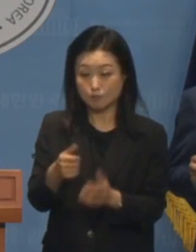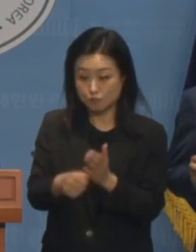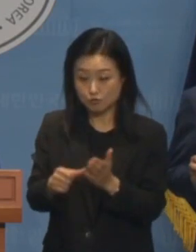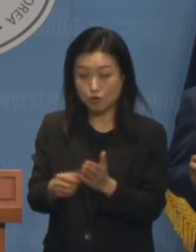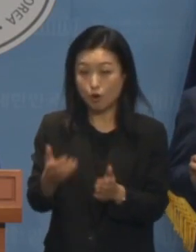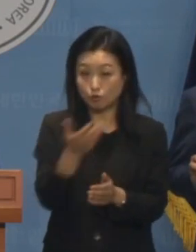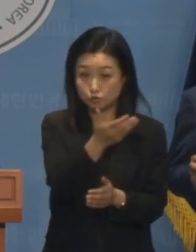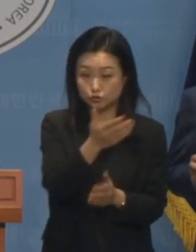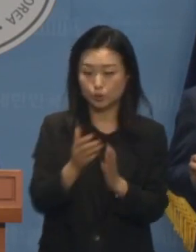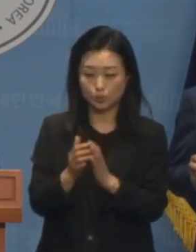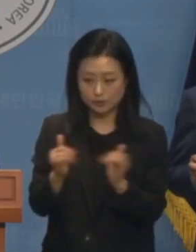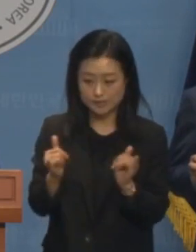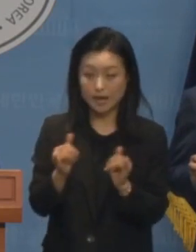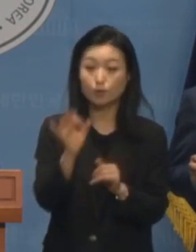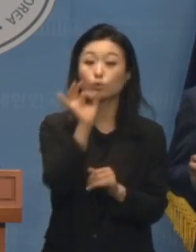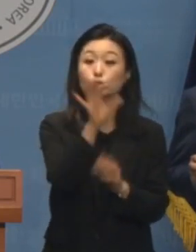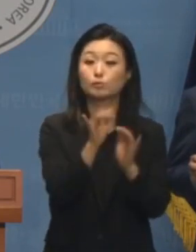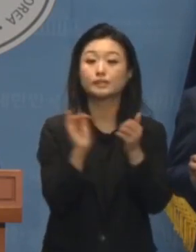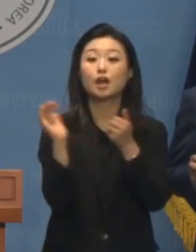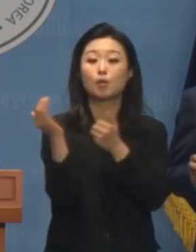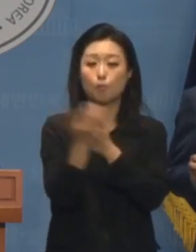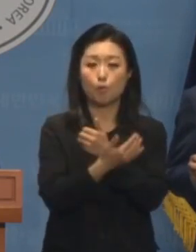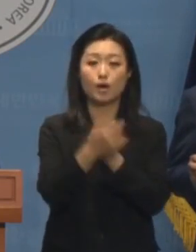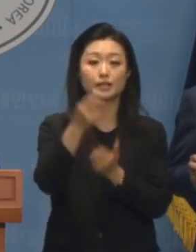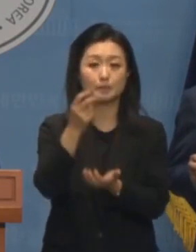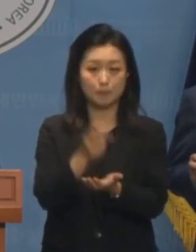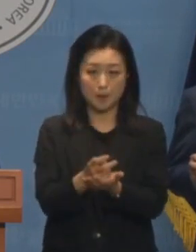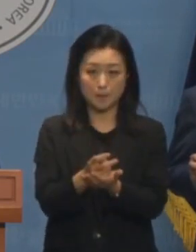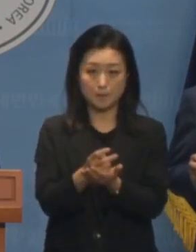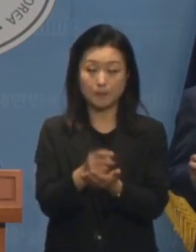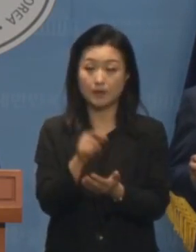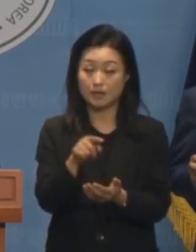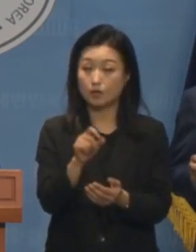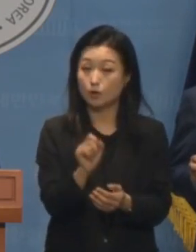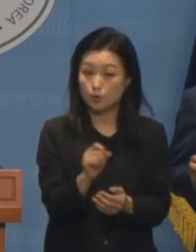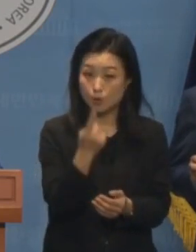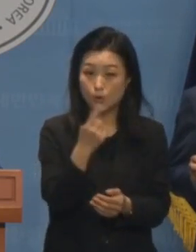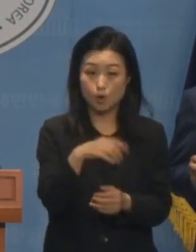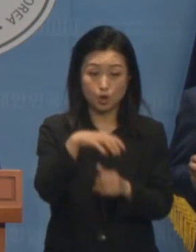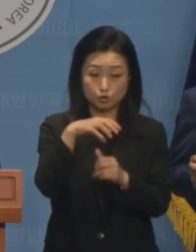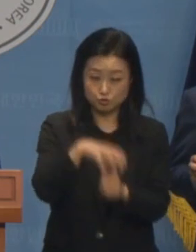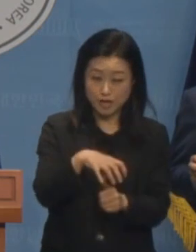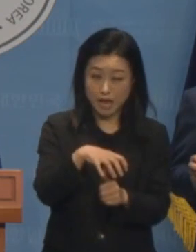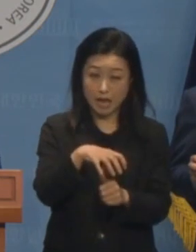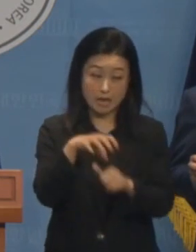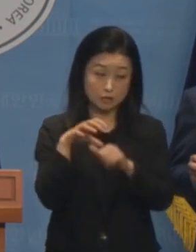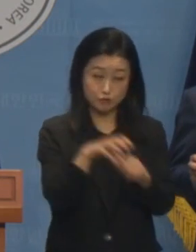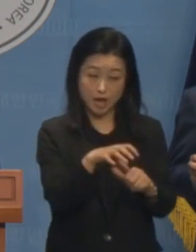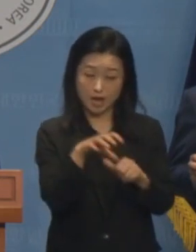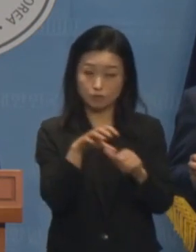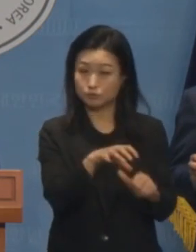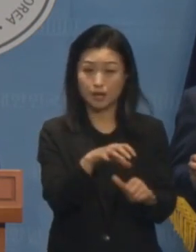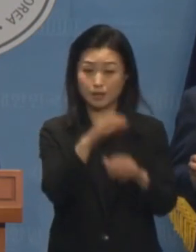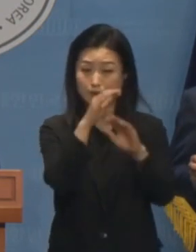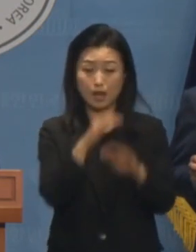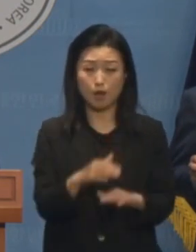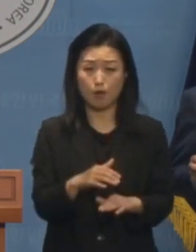입점업체, 노동자와 소비자를 보호하는 법입니다. 이를 두고 규제를 강화한다, 이런